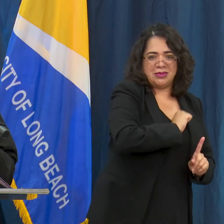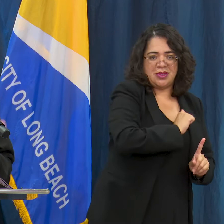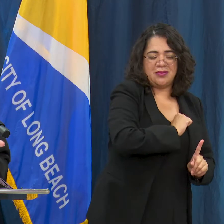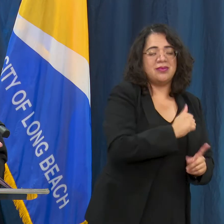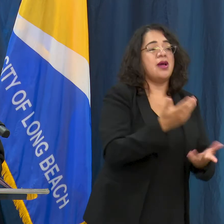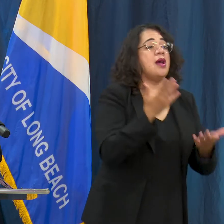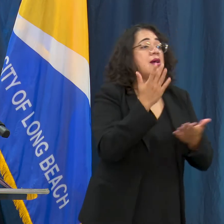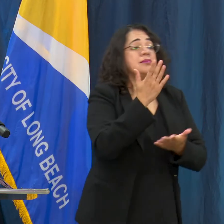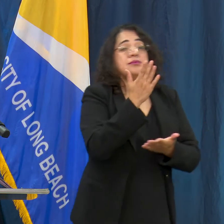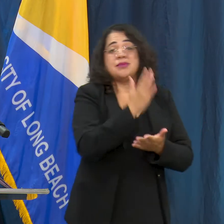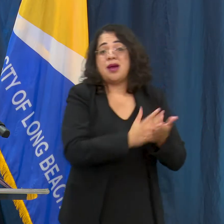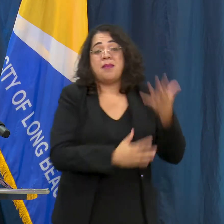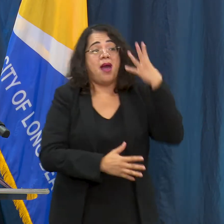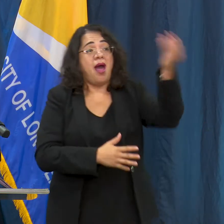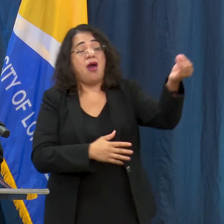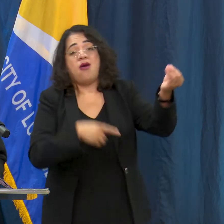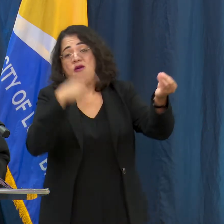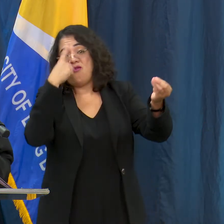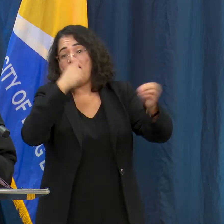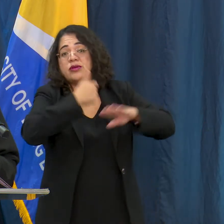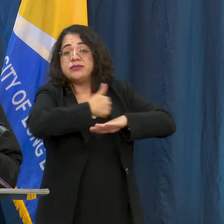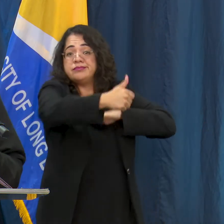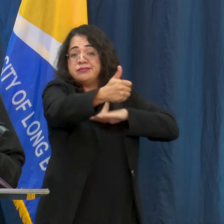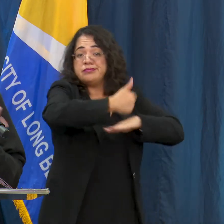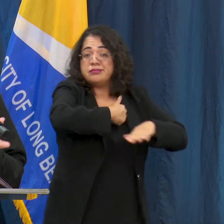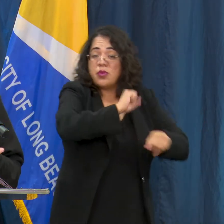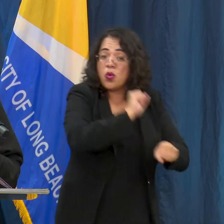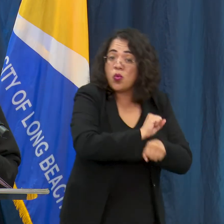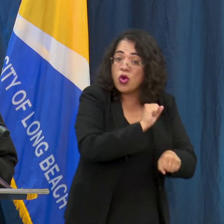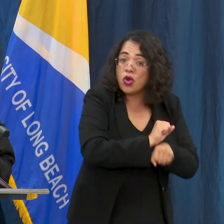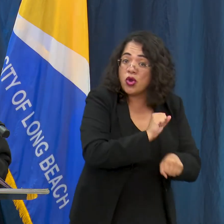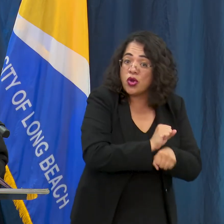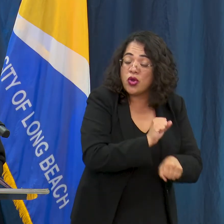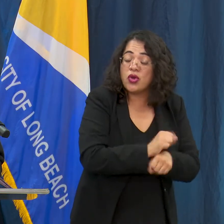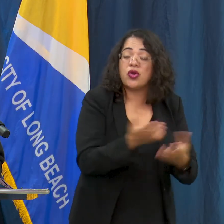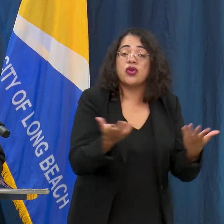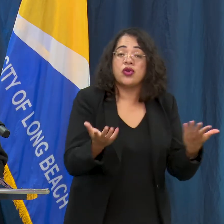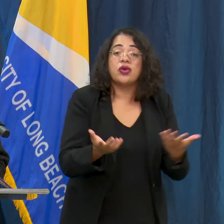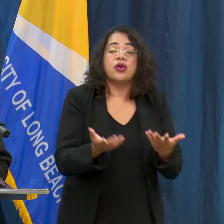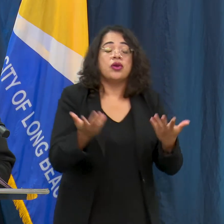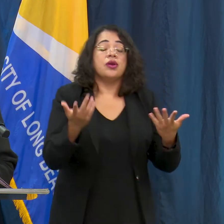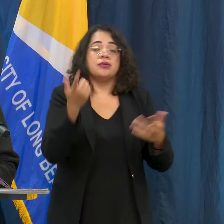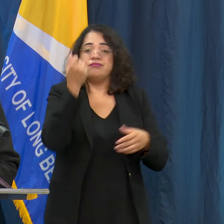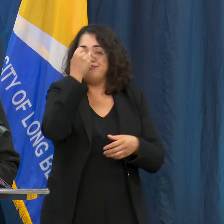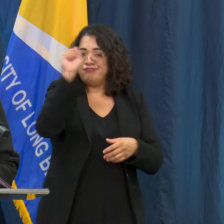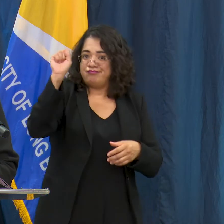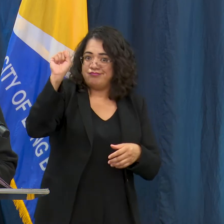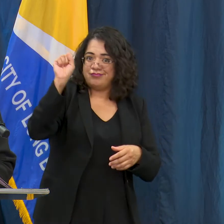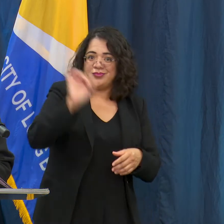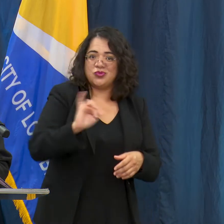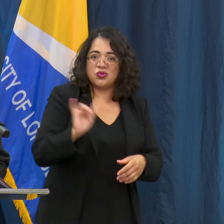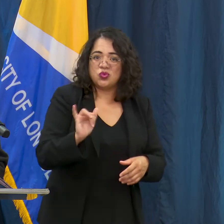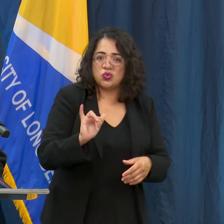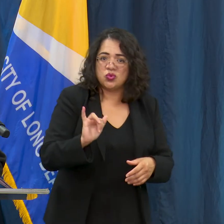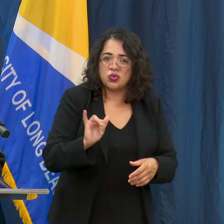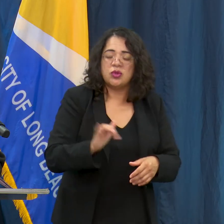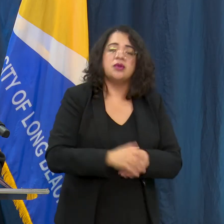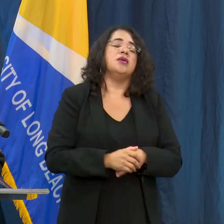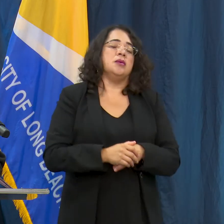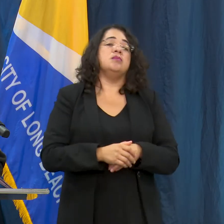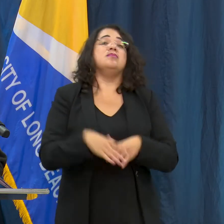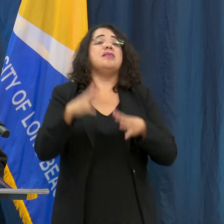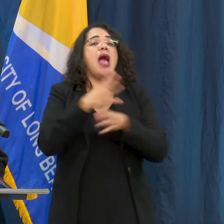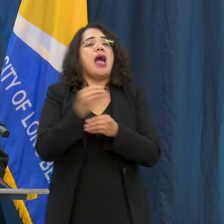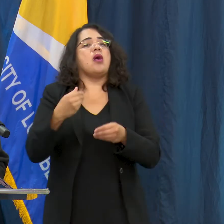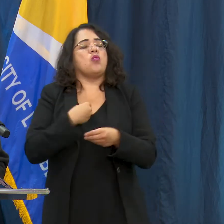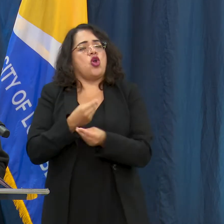trabajar, eso causa que la propagación de la comunidad sea más grande. Y la ciudad continúa ampliando pruebas